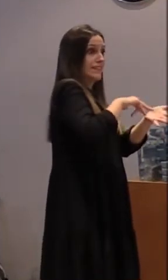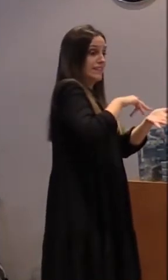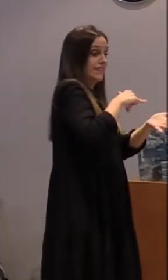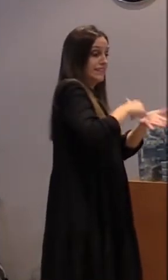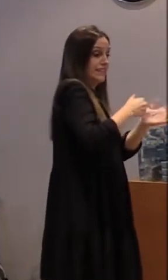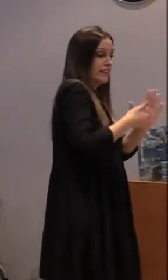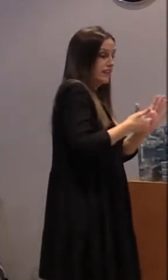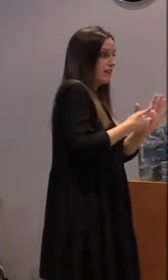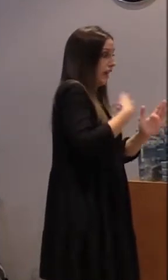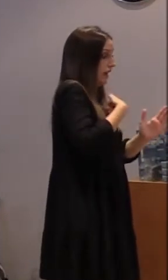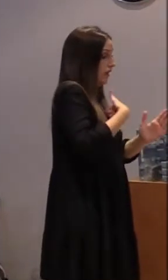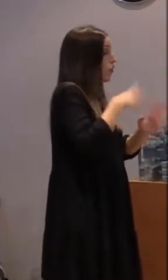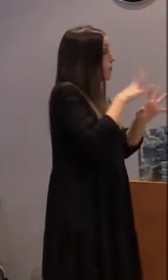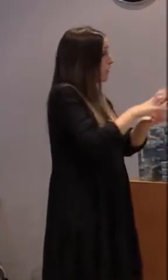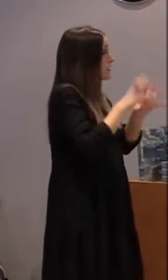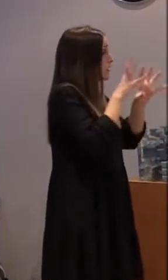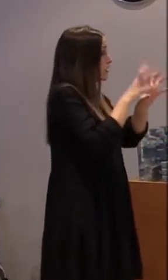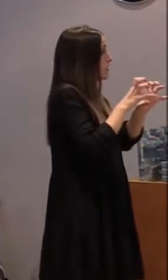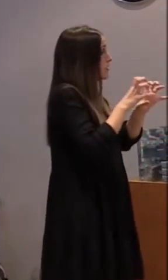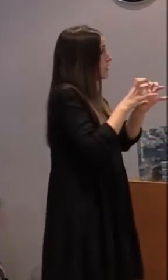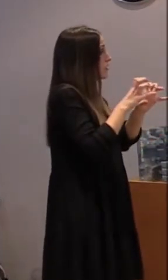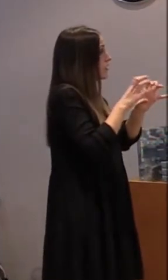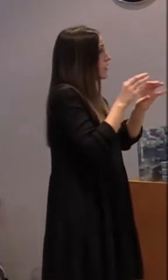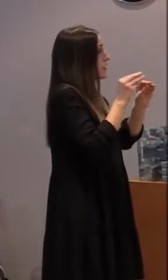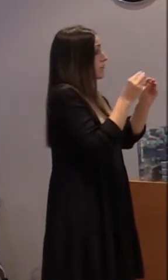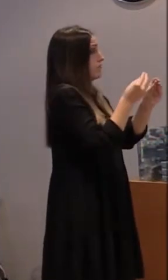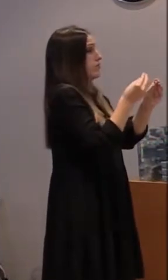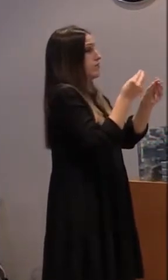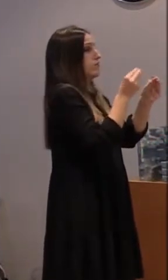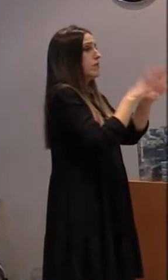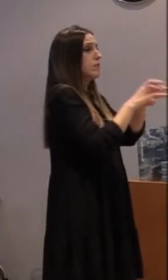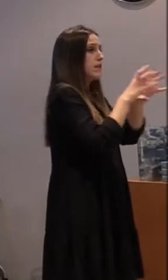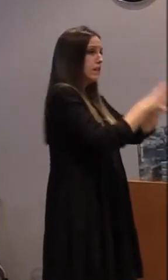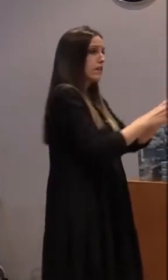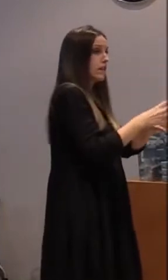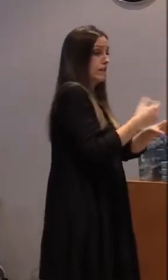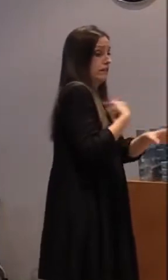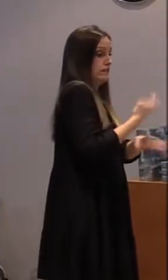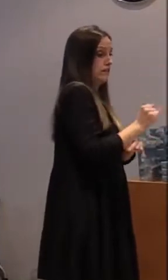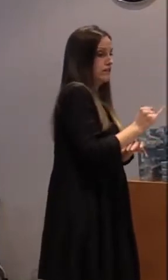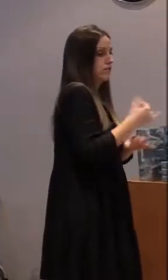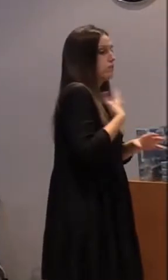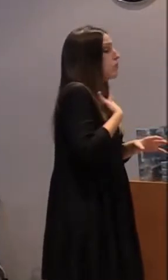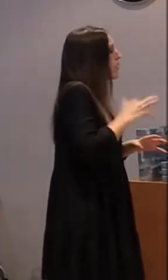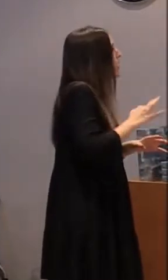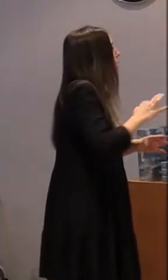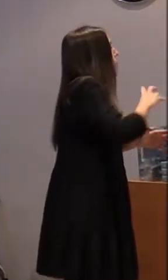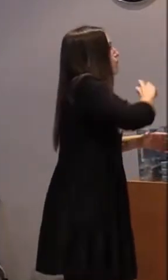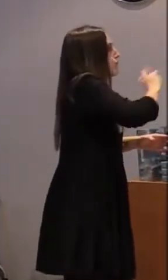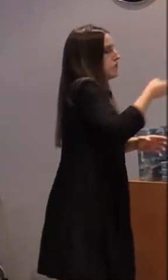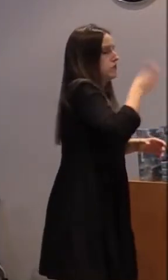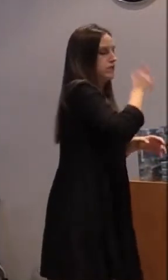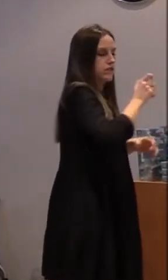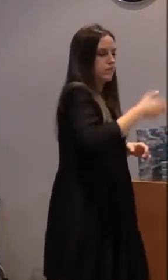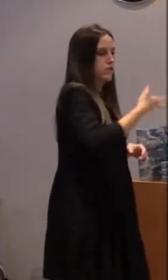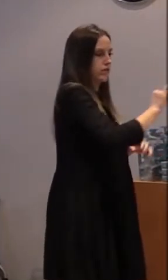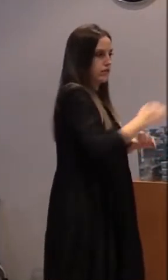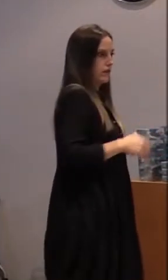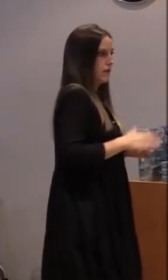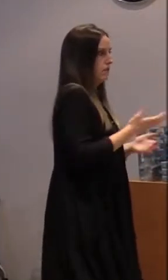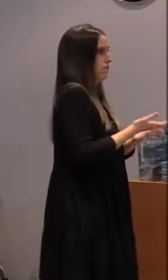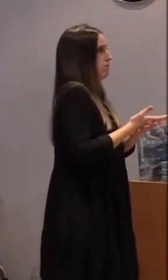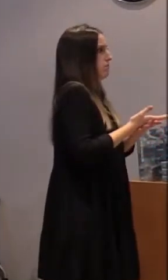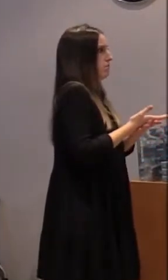mis estudios lo pueden tener cualquiera, sin independencia de que haya estudiado una carrera técnica o una carrera de